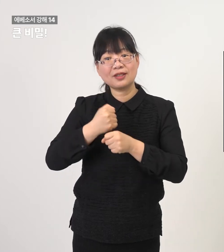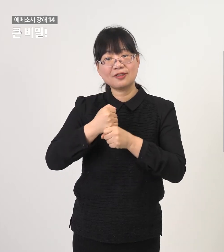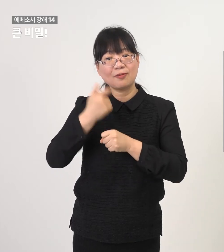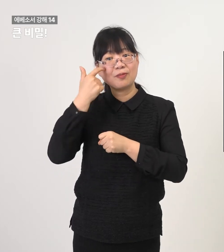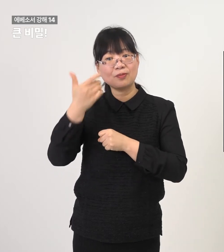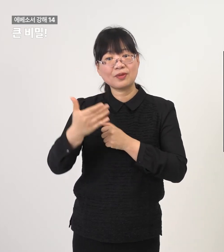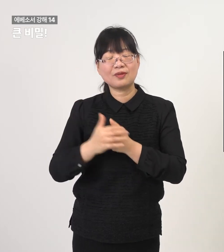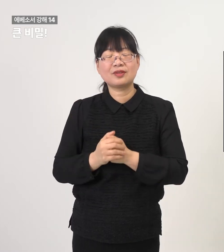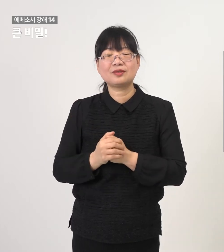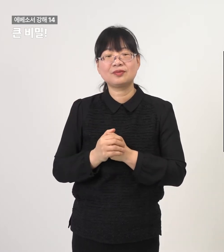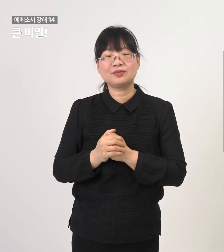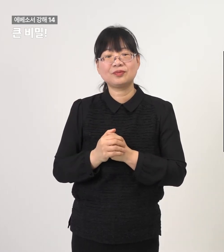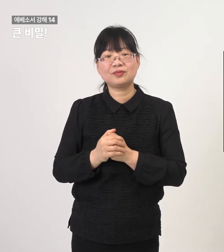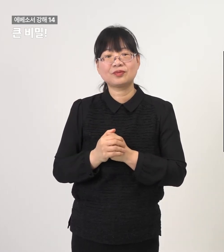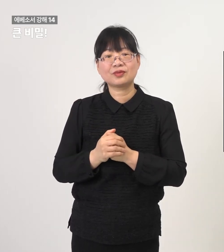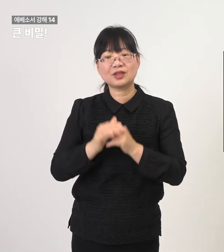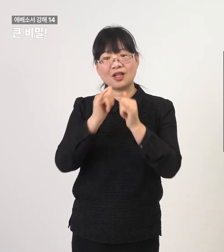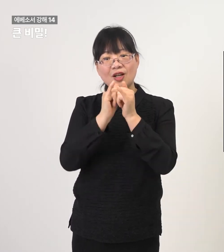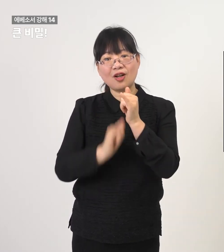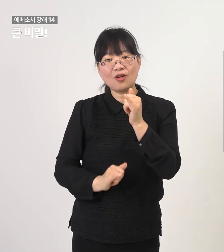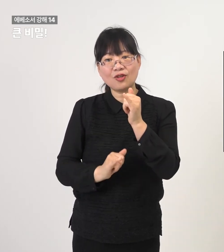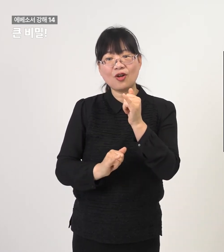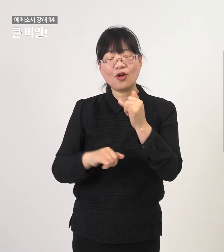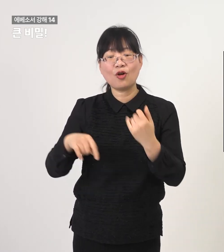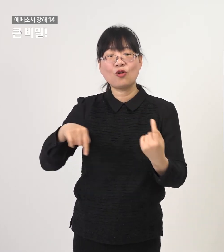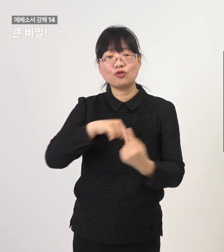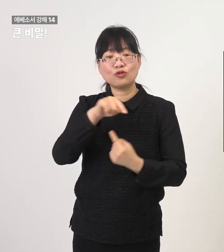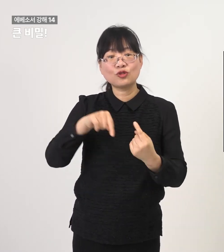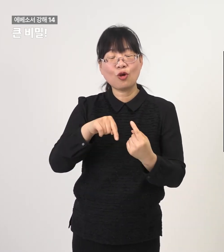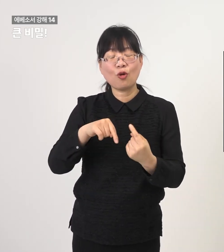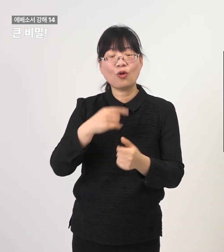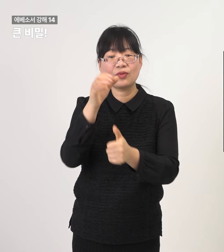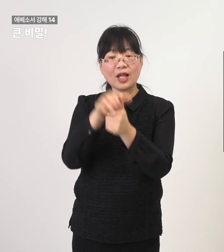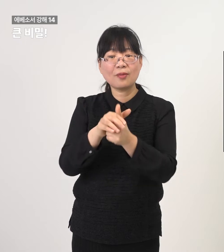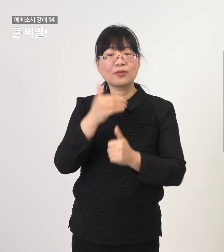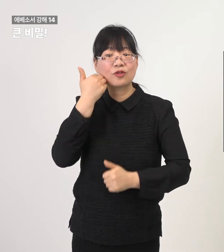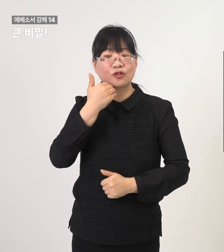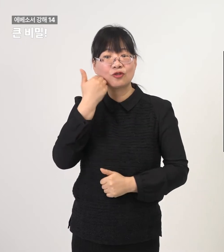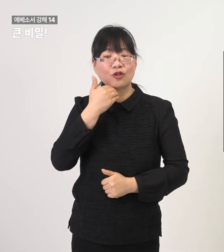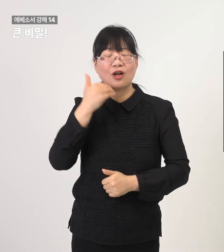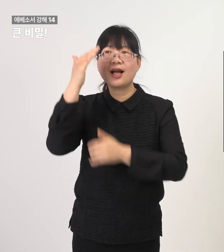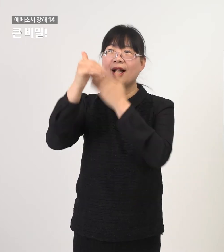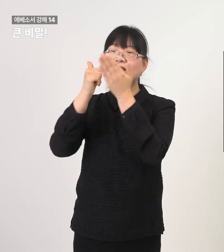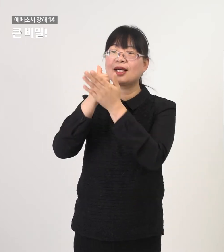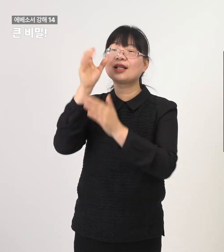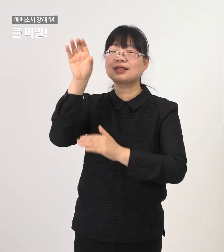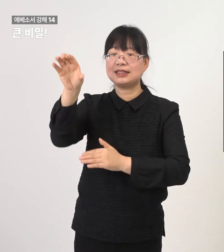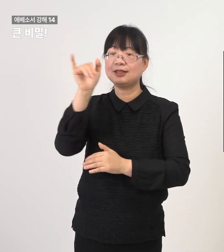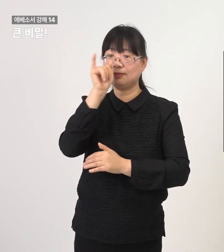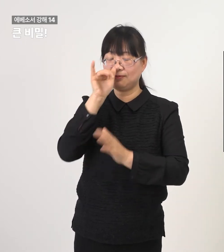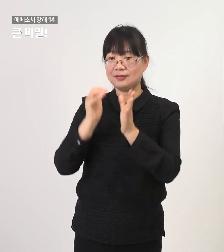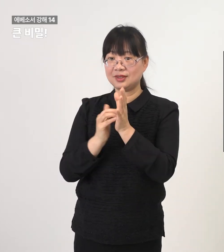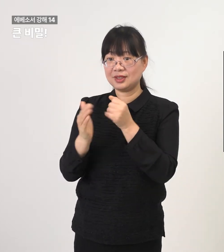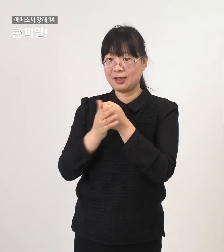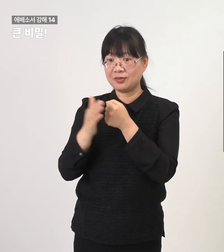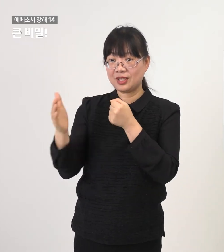겁니까? 그리고 역사의 운영과 경영은 누가 하시는 겁니까? 하나님이 하시는